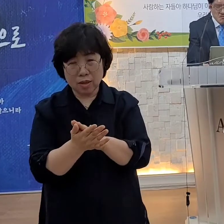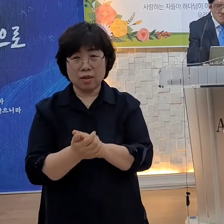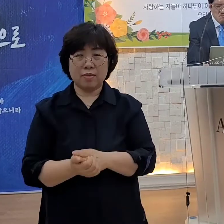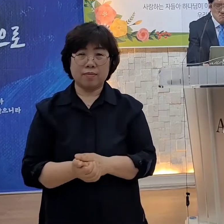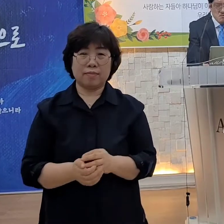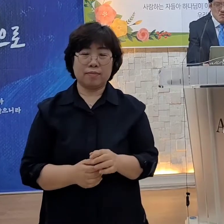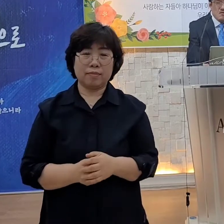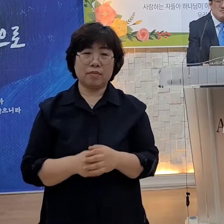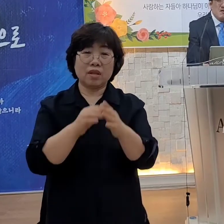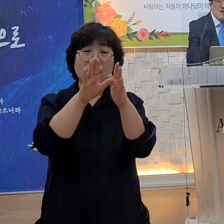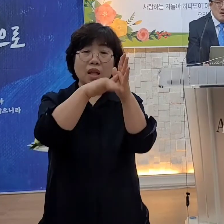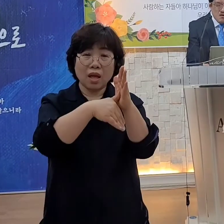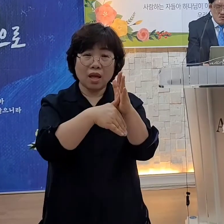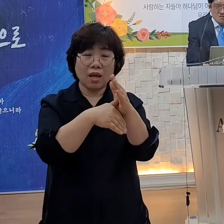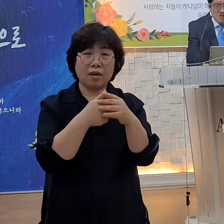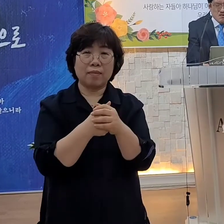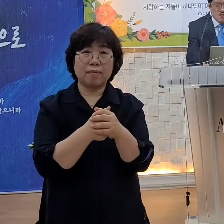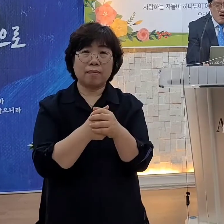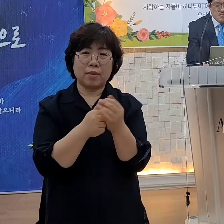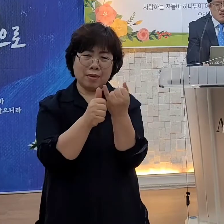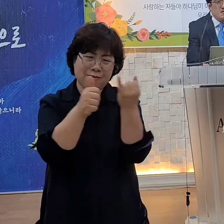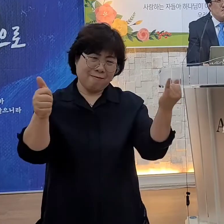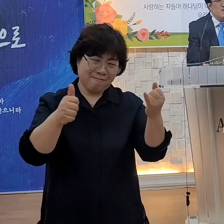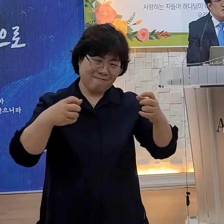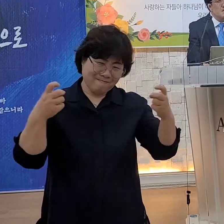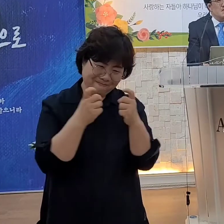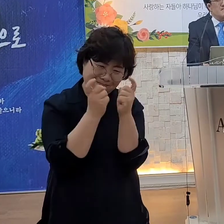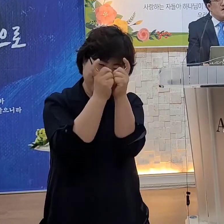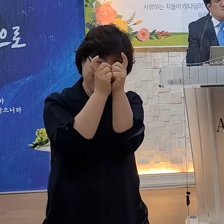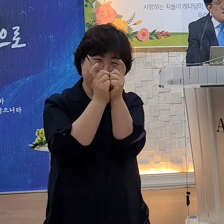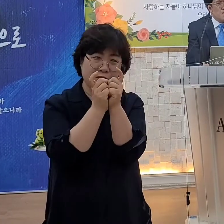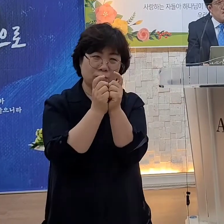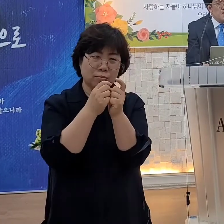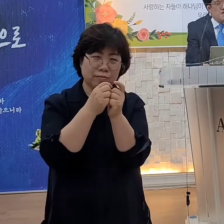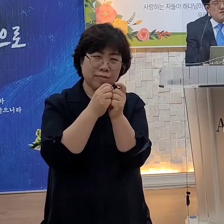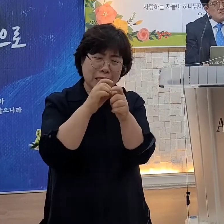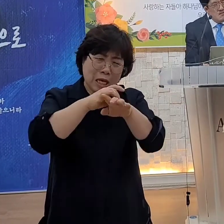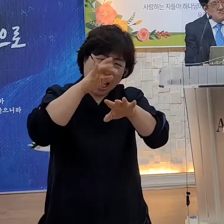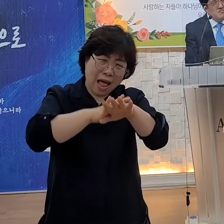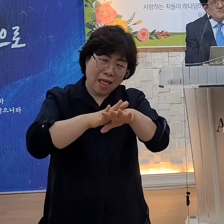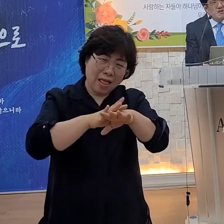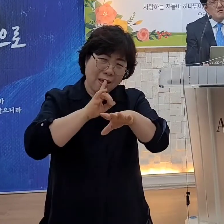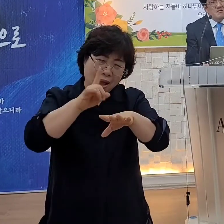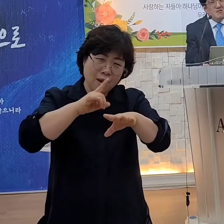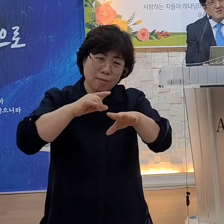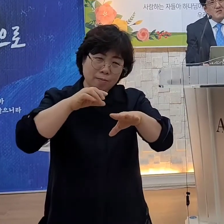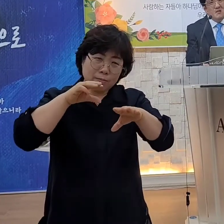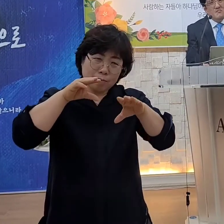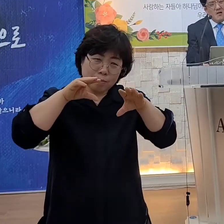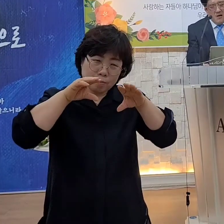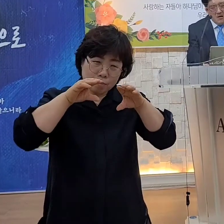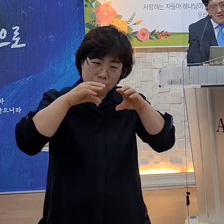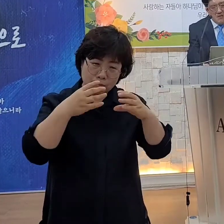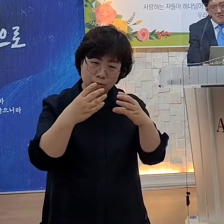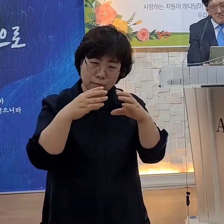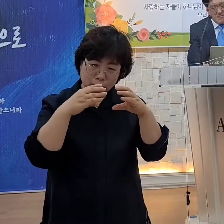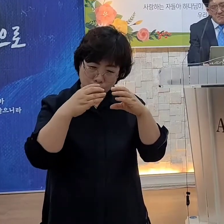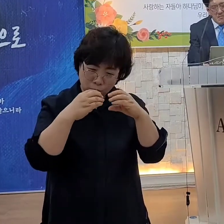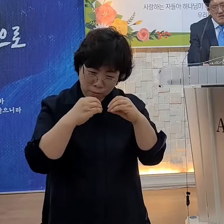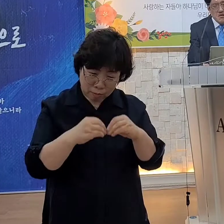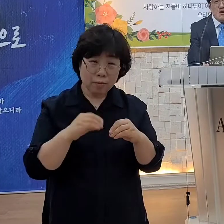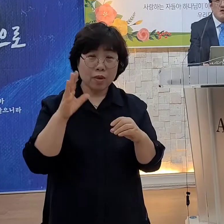변화되어 갈수록, 이혼을 하느니 안 사느니 막 입에 달고 살다가 점점 더 그런 말 안 하게 되는